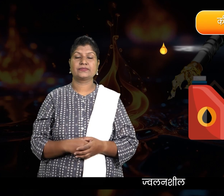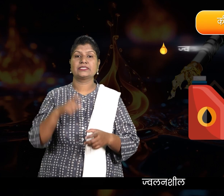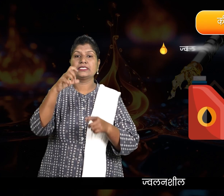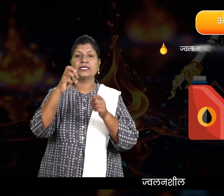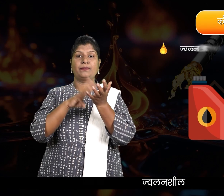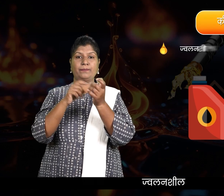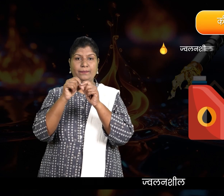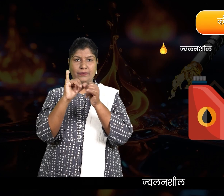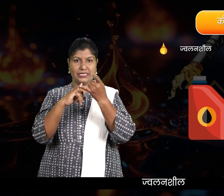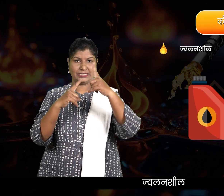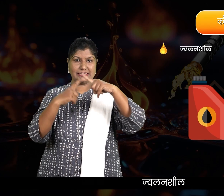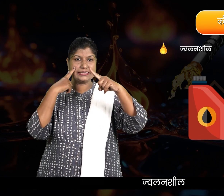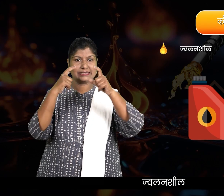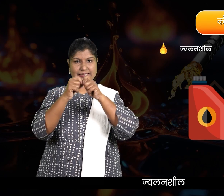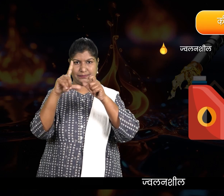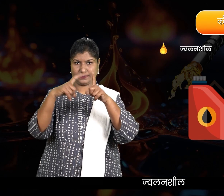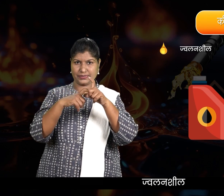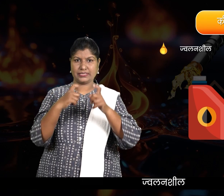ज्वलनशील,